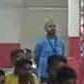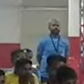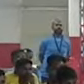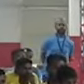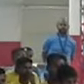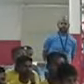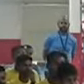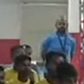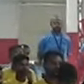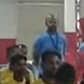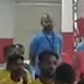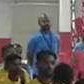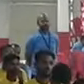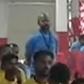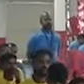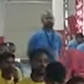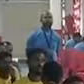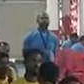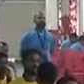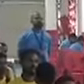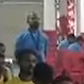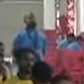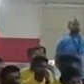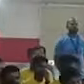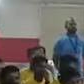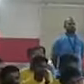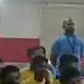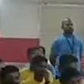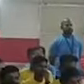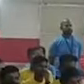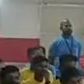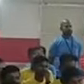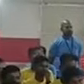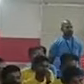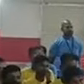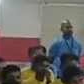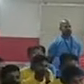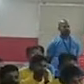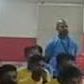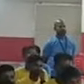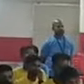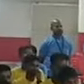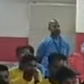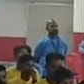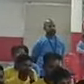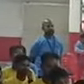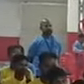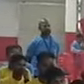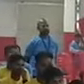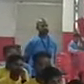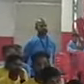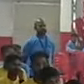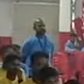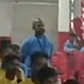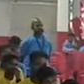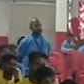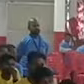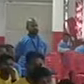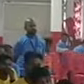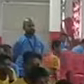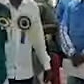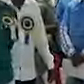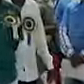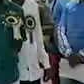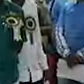କରିବା ପାଇଁ ସରକାରୀ ତଥା ବେସରକାରୀ ସ୍ତରରେ ପ୍ରୟାସ ଜରୁରୀ ବୋଲି ଅତିଥିମାନେ ବକ୍ତବ୍ୟରେ କହିଥିଲେ। ବଧିର ସଂଘର ଜିଲ୍ଲା ସଭାପତି ସୁବୀର